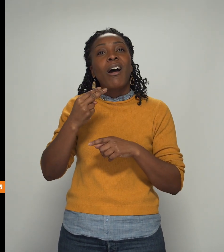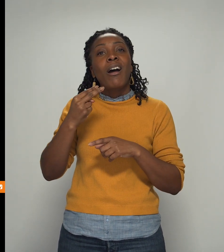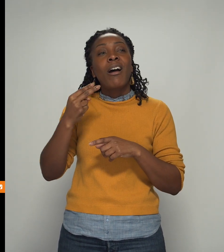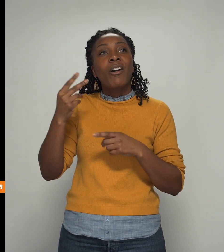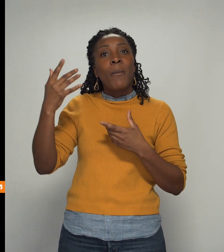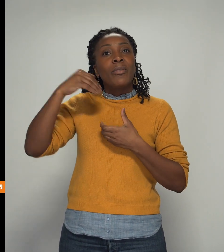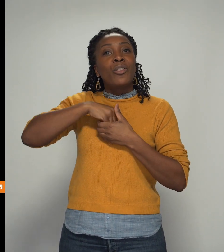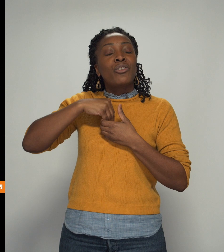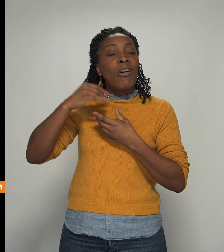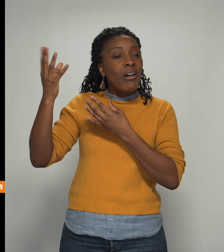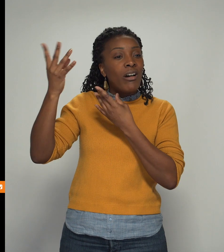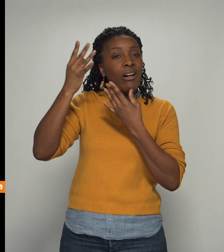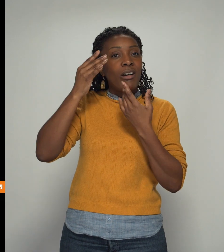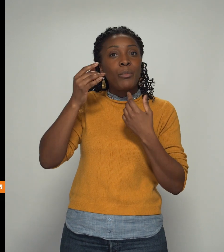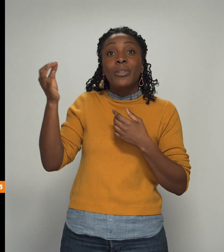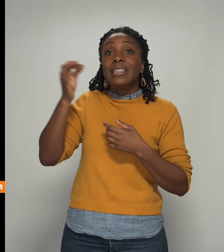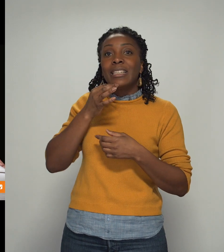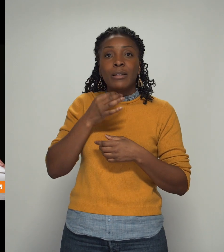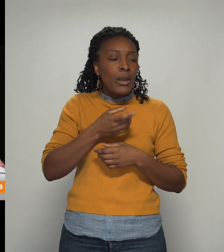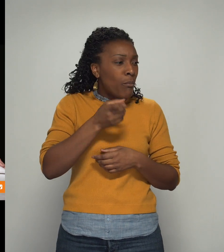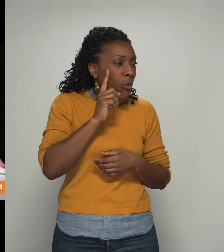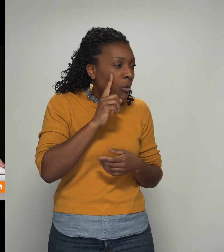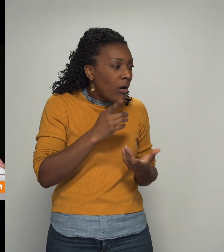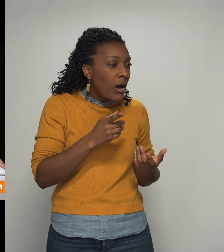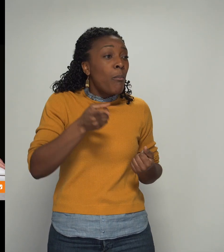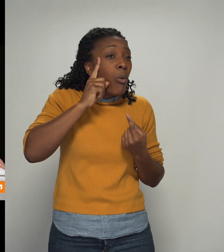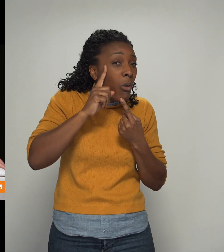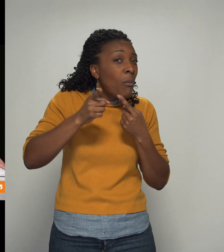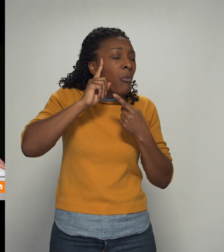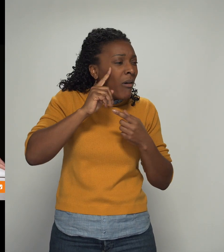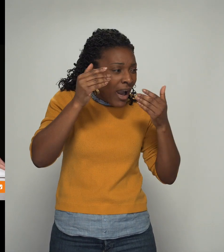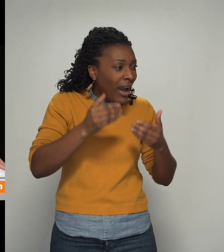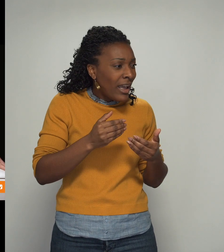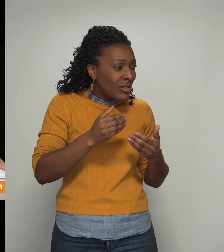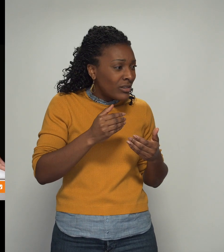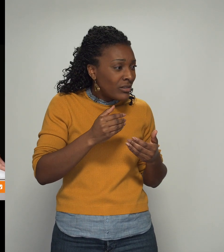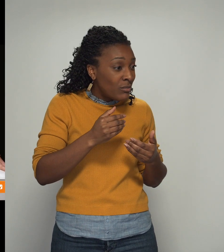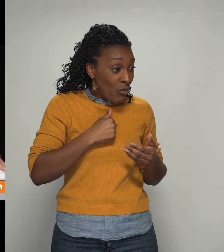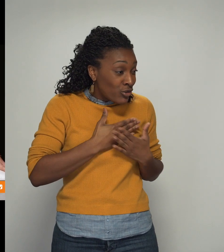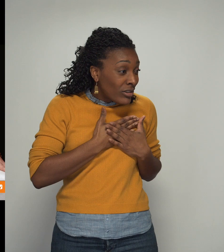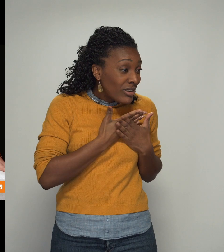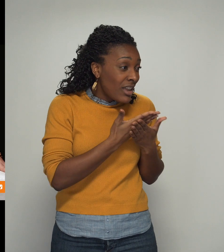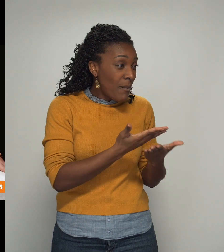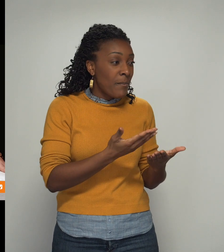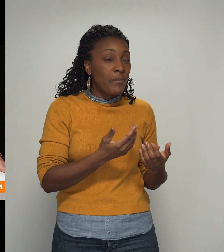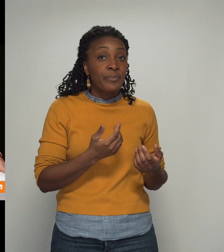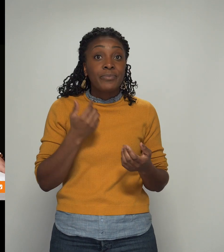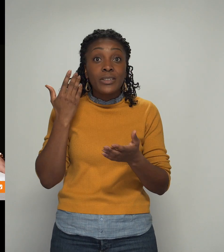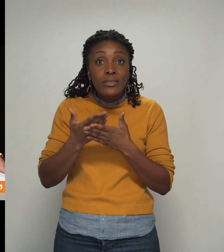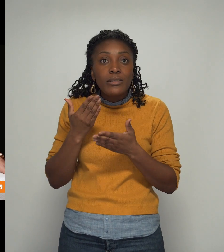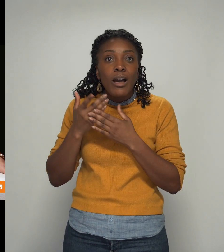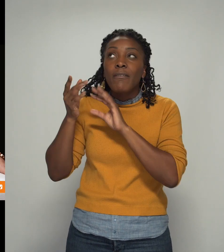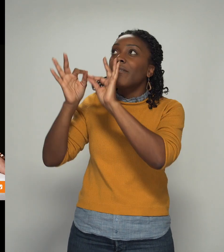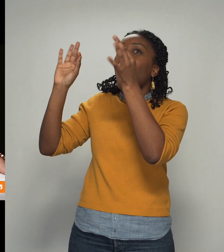mais pourquoi tous ces pourquoi? Ne sais-tu pas que je t'aime? Et cette parole a renversé toutes les forteresses de colère dans